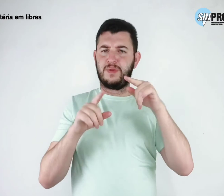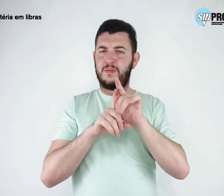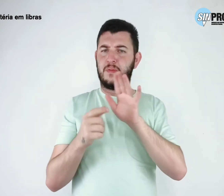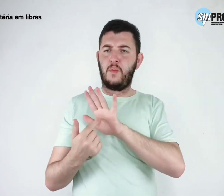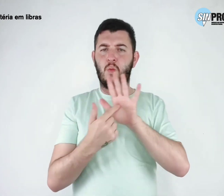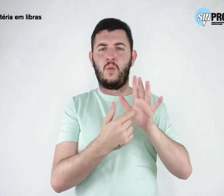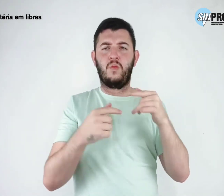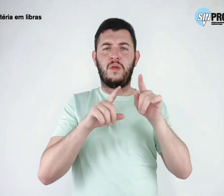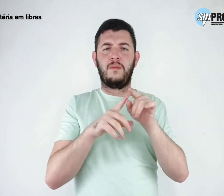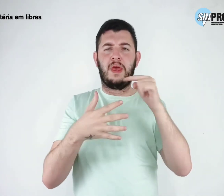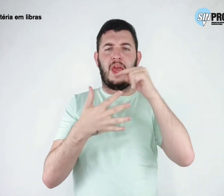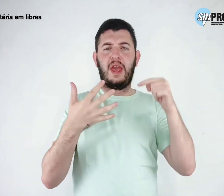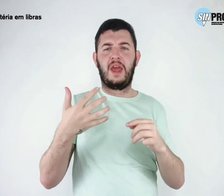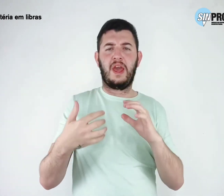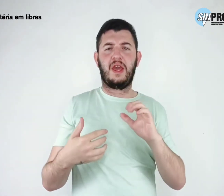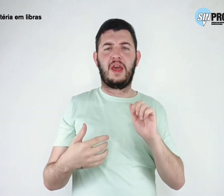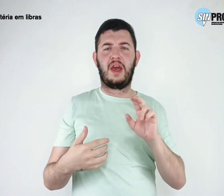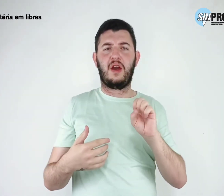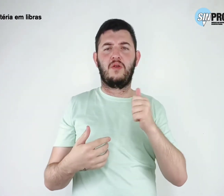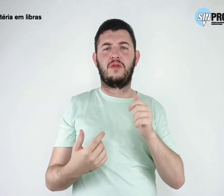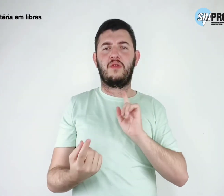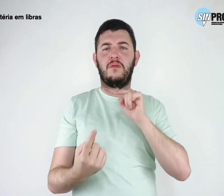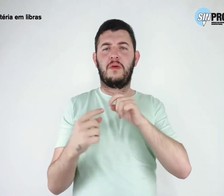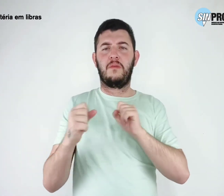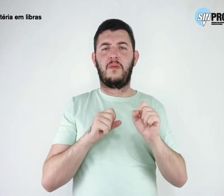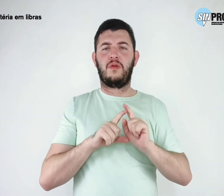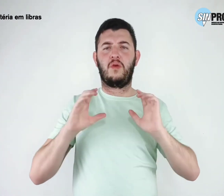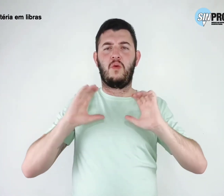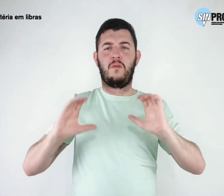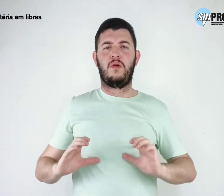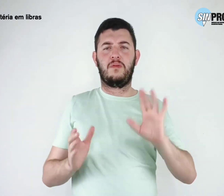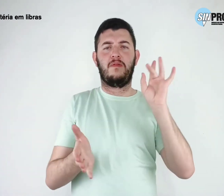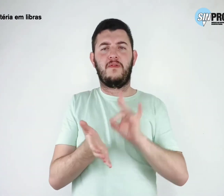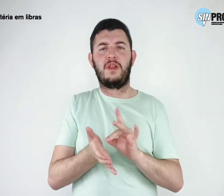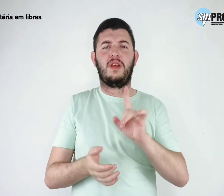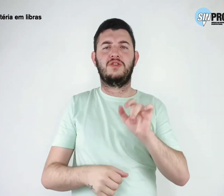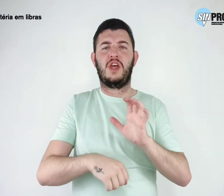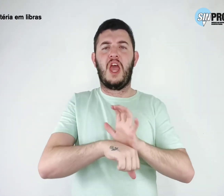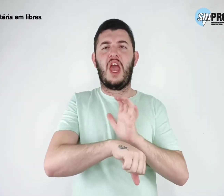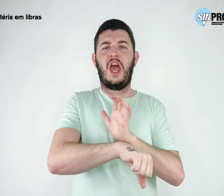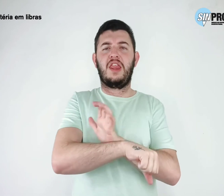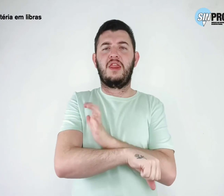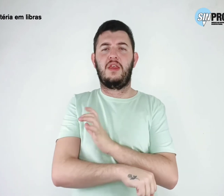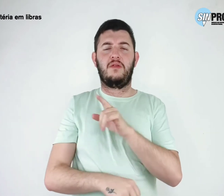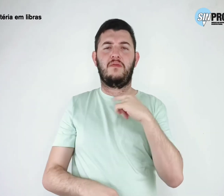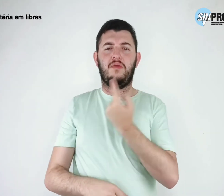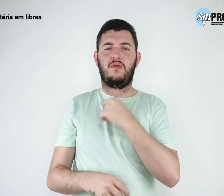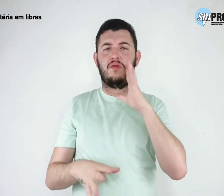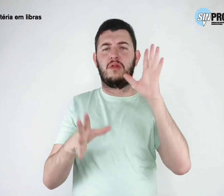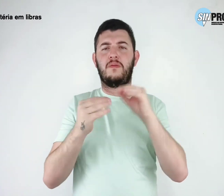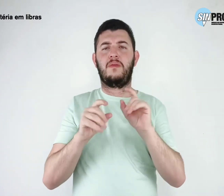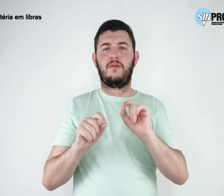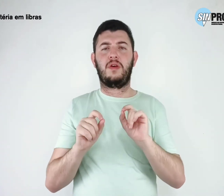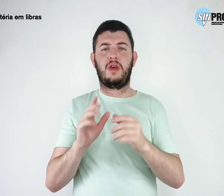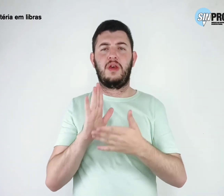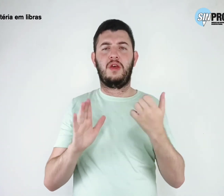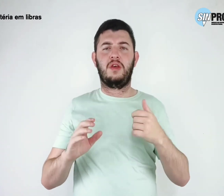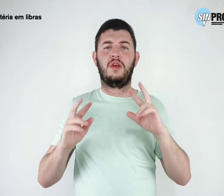causas fundamentais para esse comportamento é o racismo, que desumaniza o povo